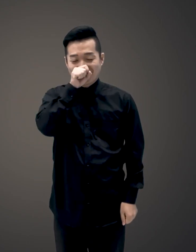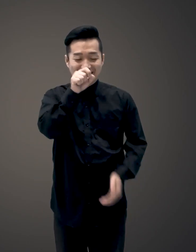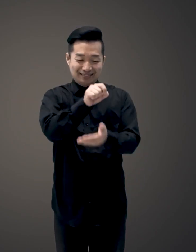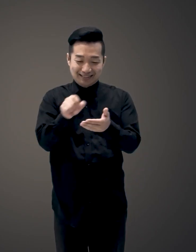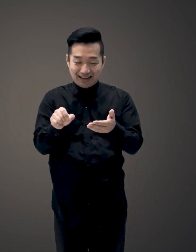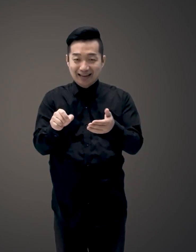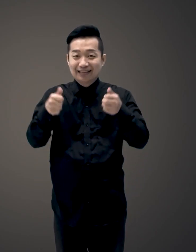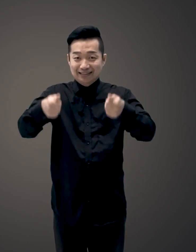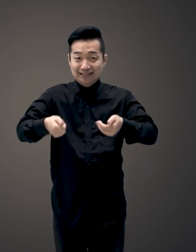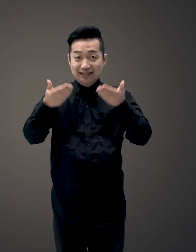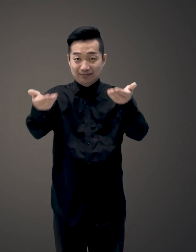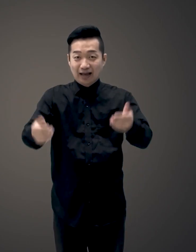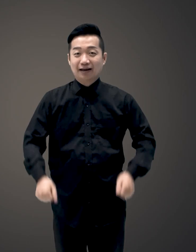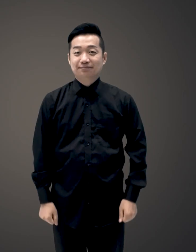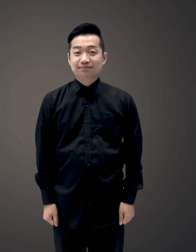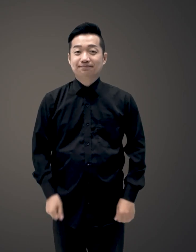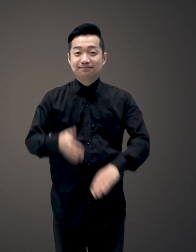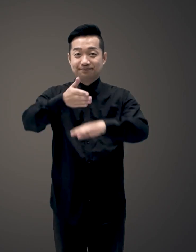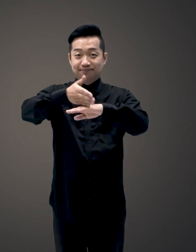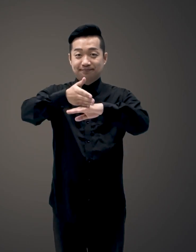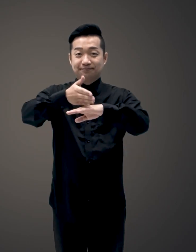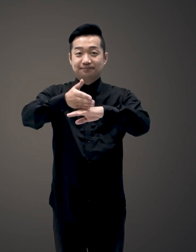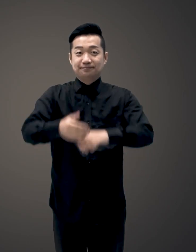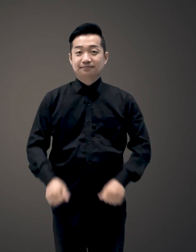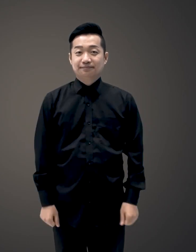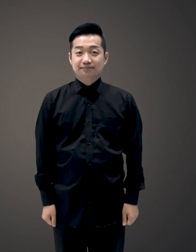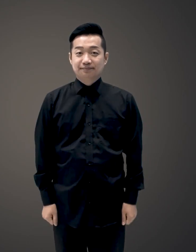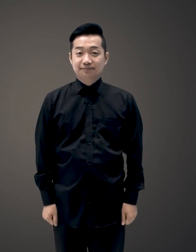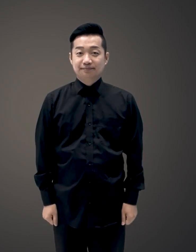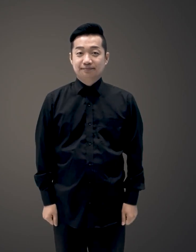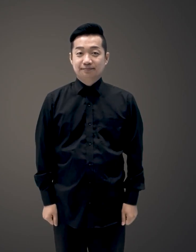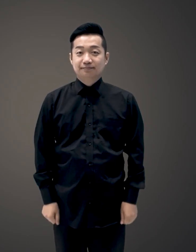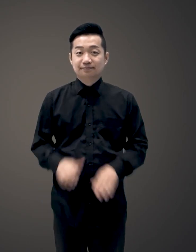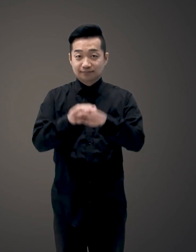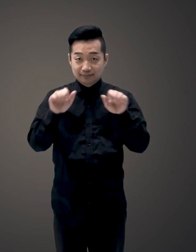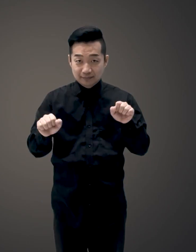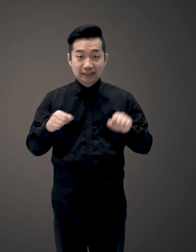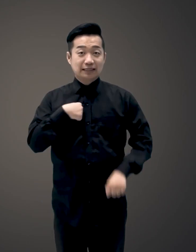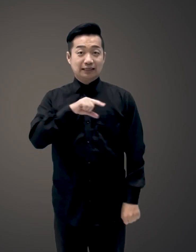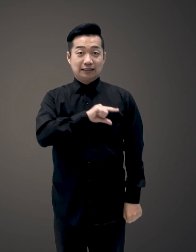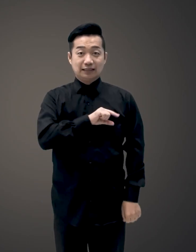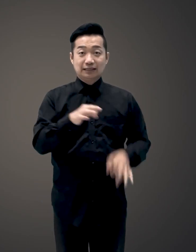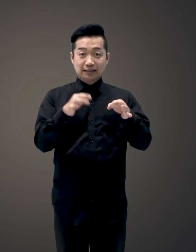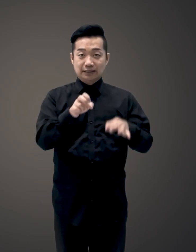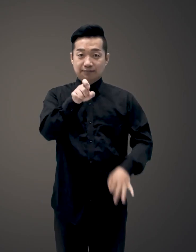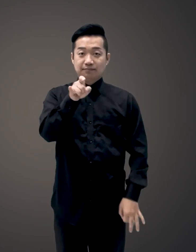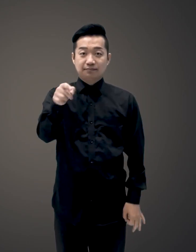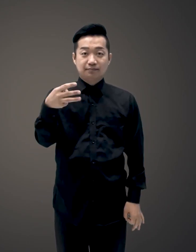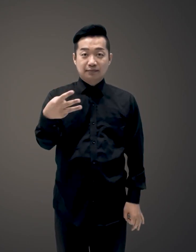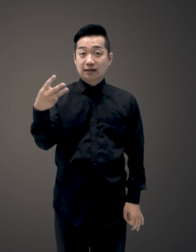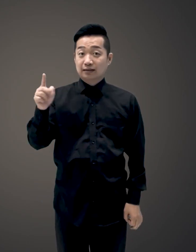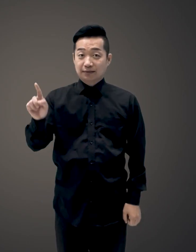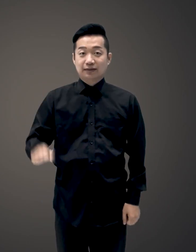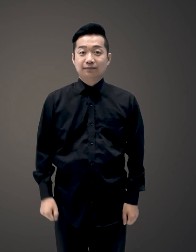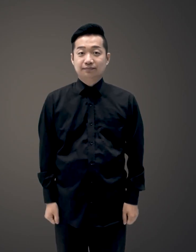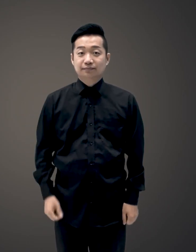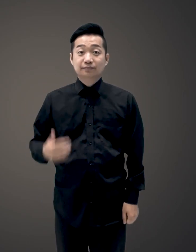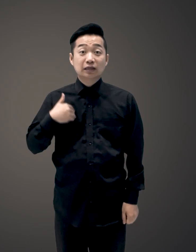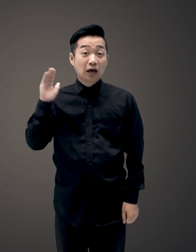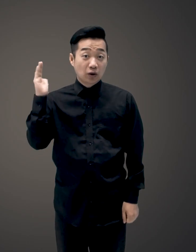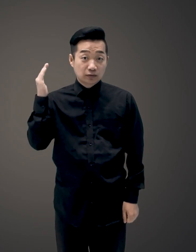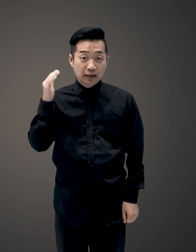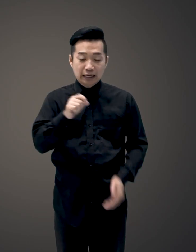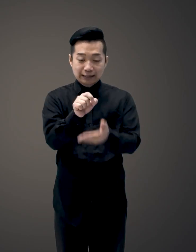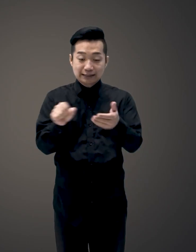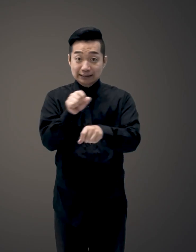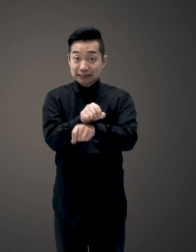좋은 작품으로 인사 뵙겠습니다. 감사합니다. 안녕하세요. 김멜라입니다. 저는